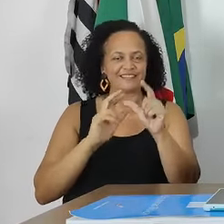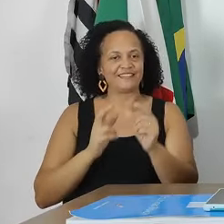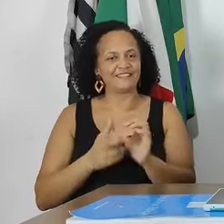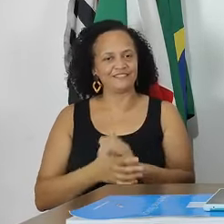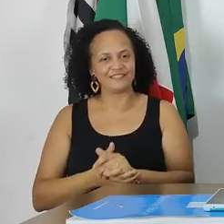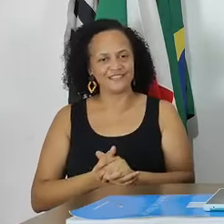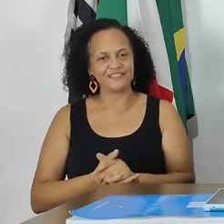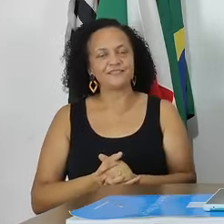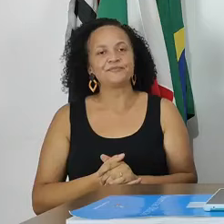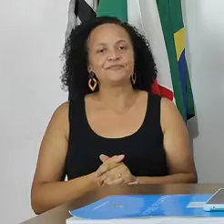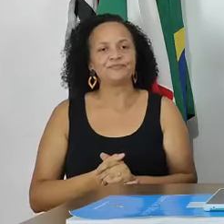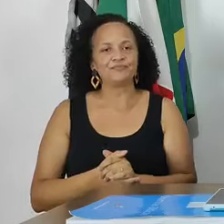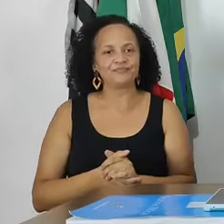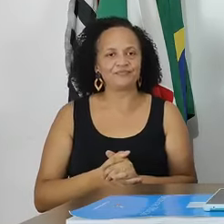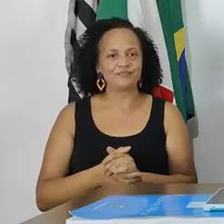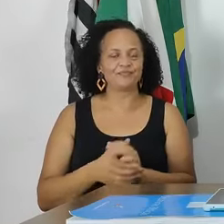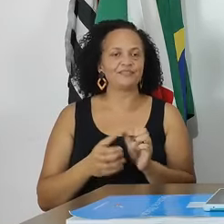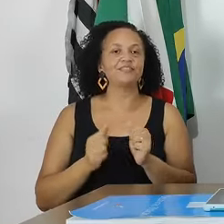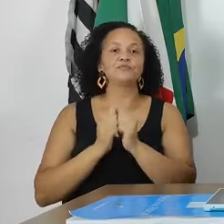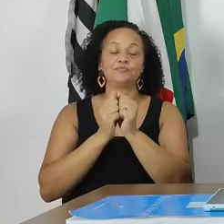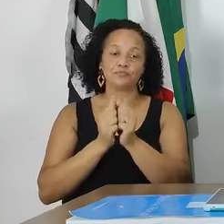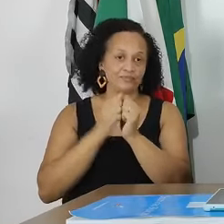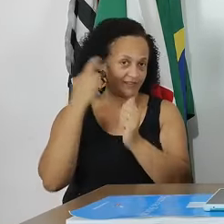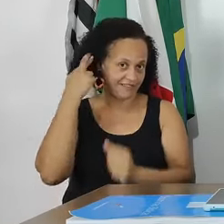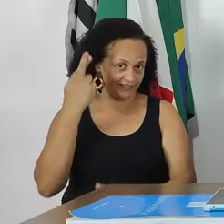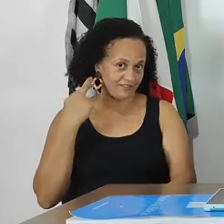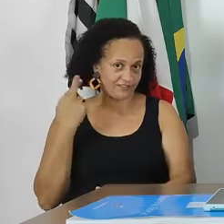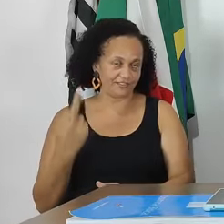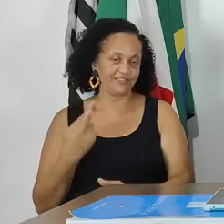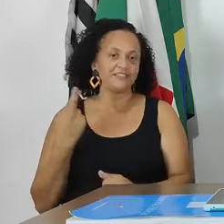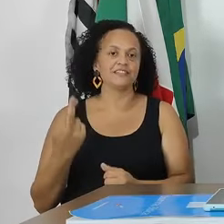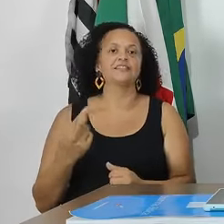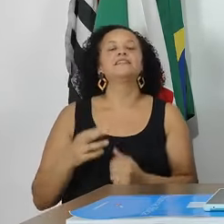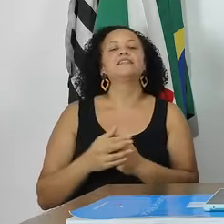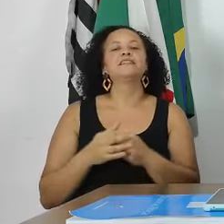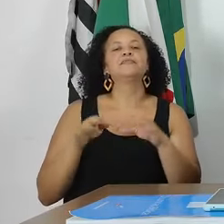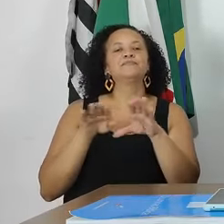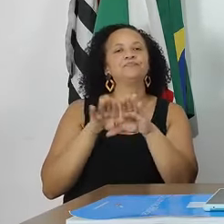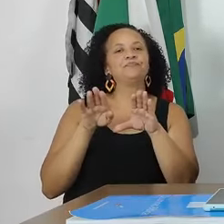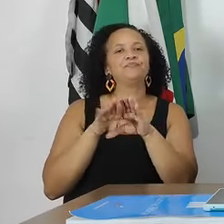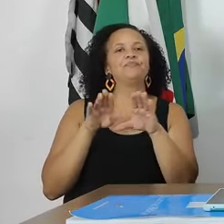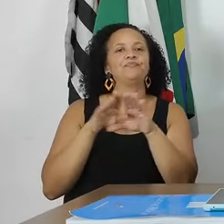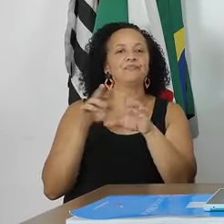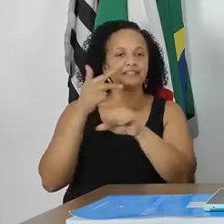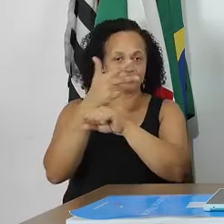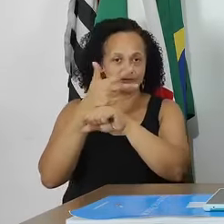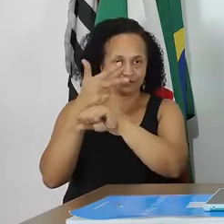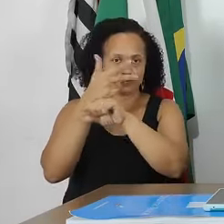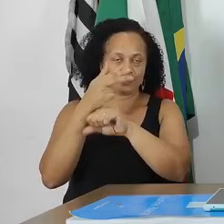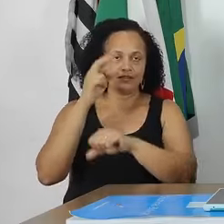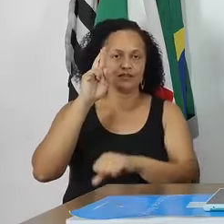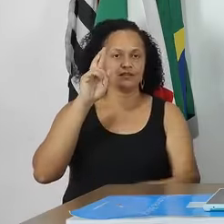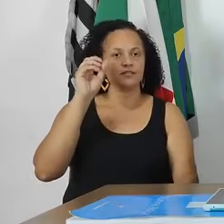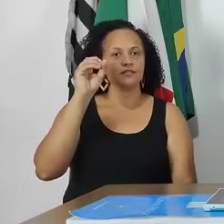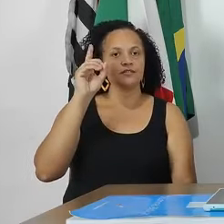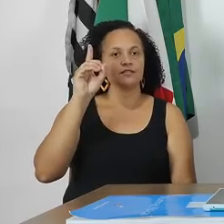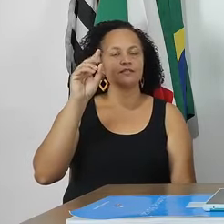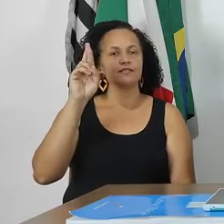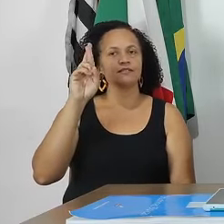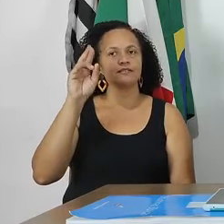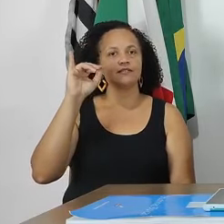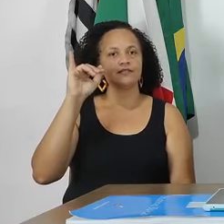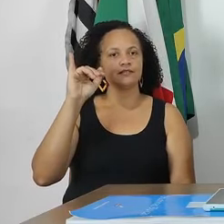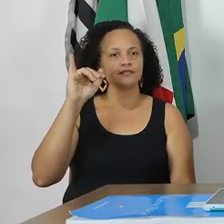live, né? Estamos eu, a Rê, o Rodrigo, o Dudu, né? Todos aqui